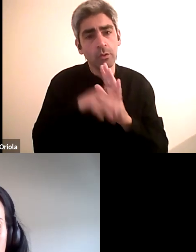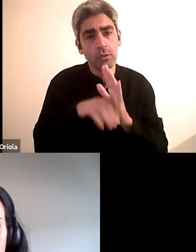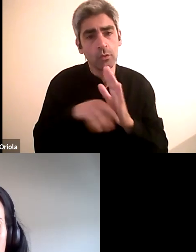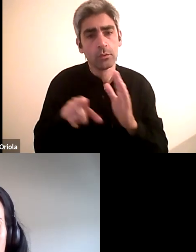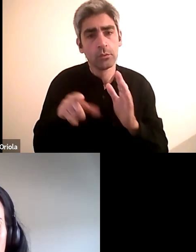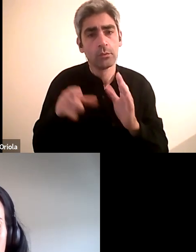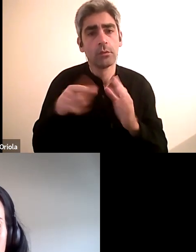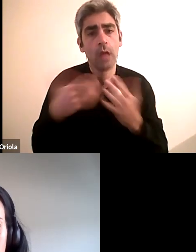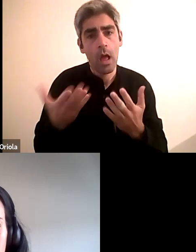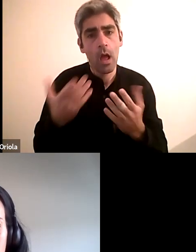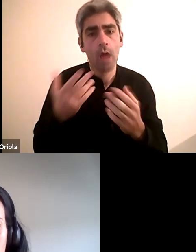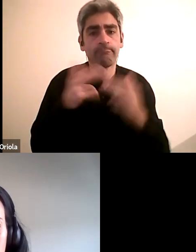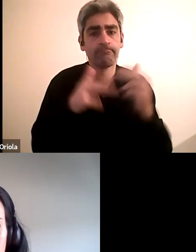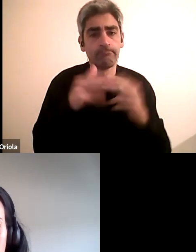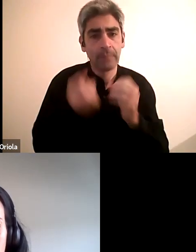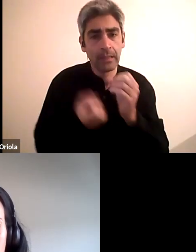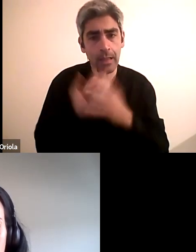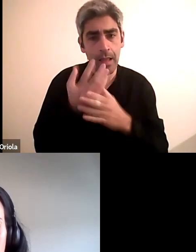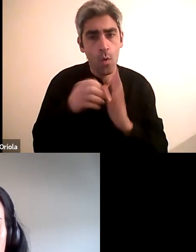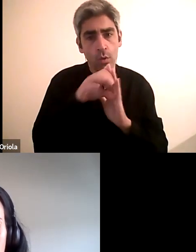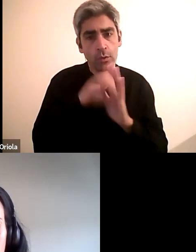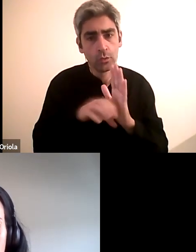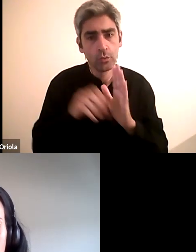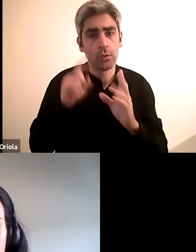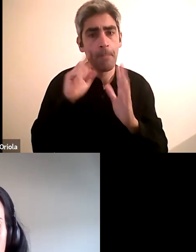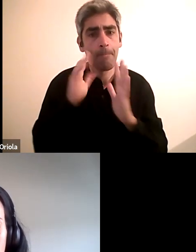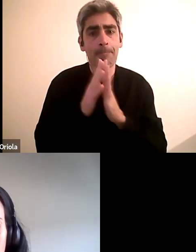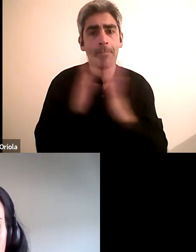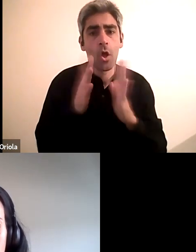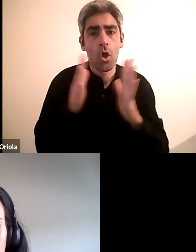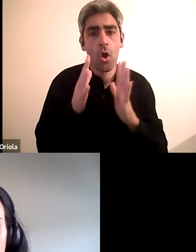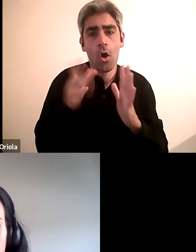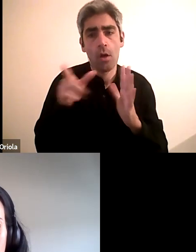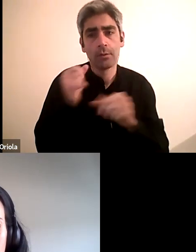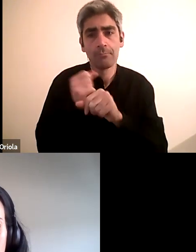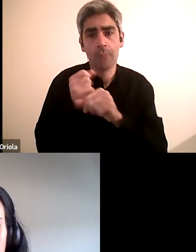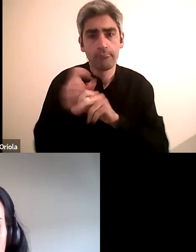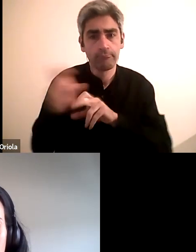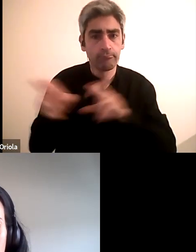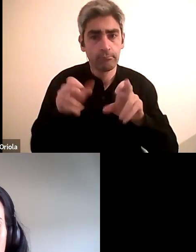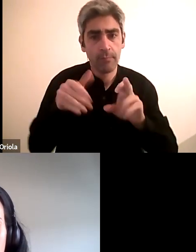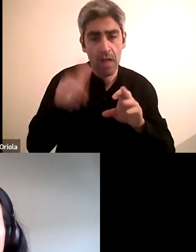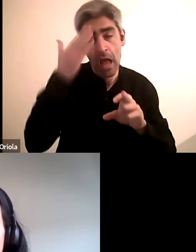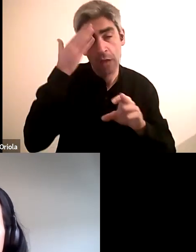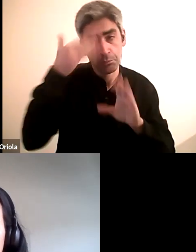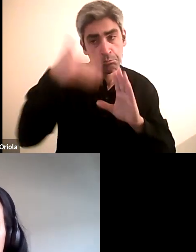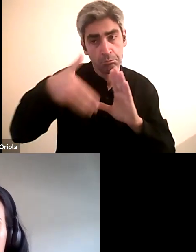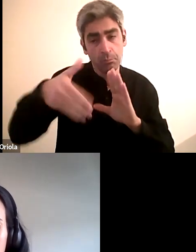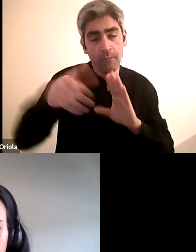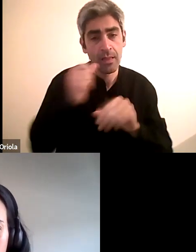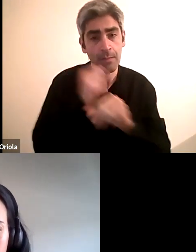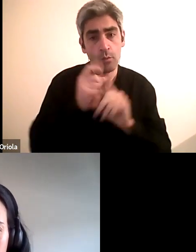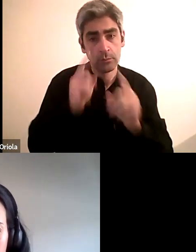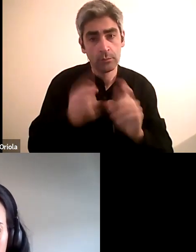que há condições, estão a ser construídas condições e penso que o grosso da sua intervenção, e estou a especular, mas penso que o grosso da sua intervenção